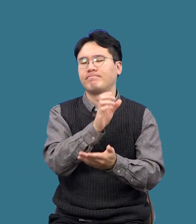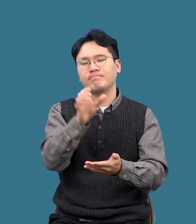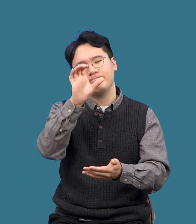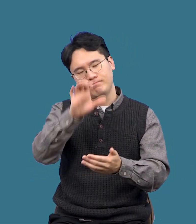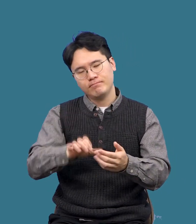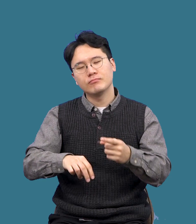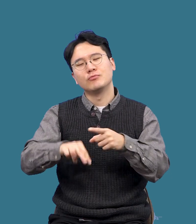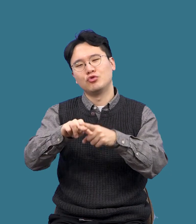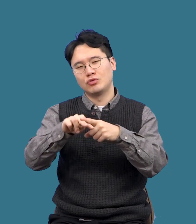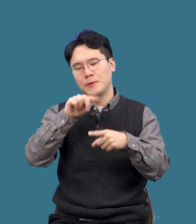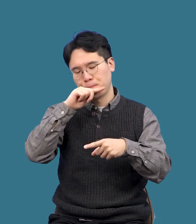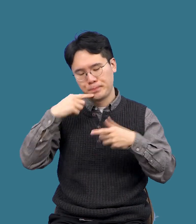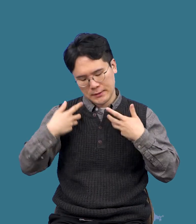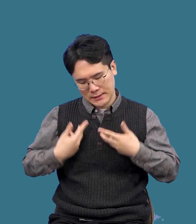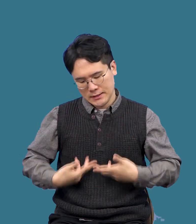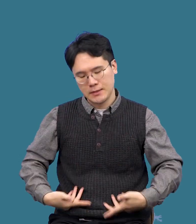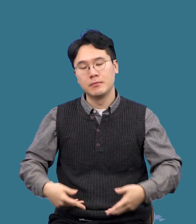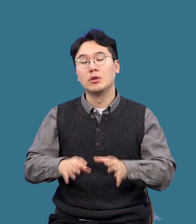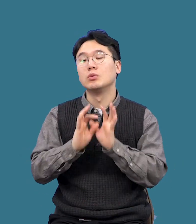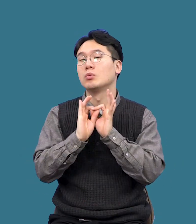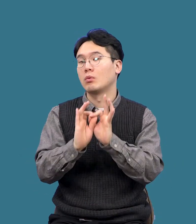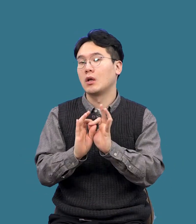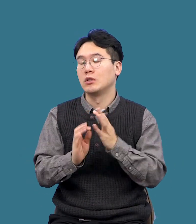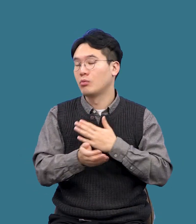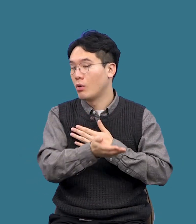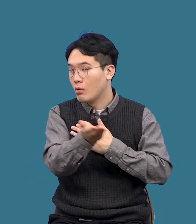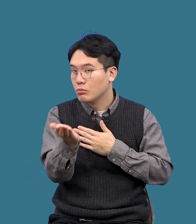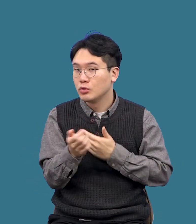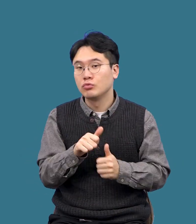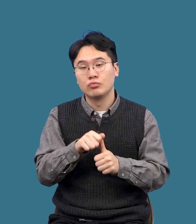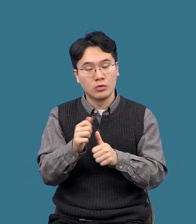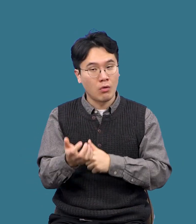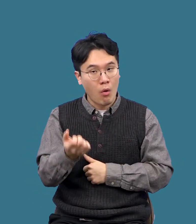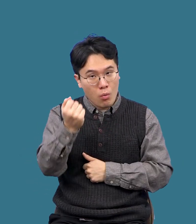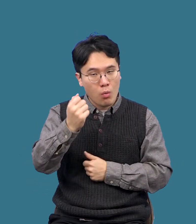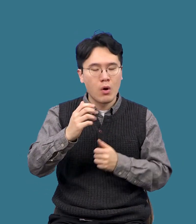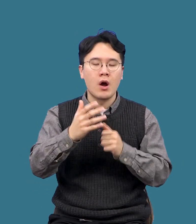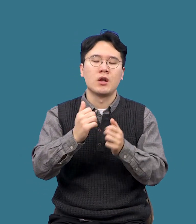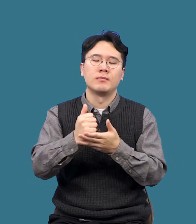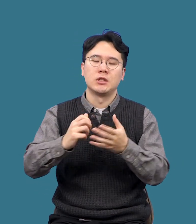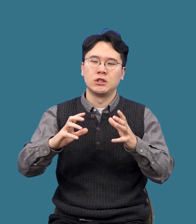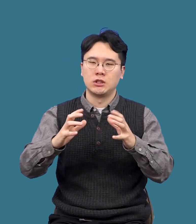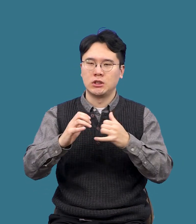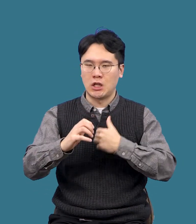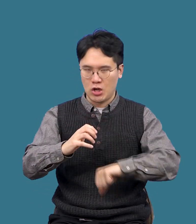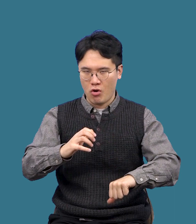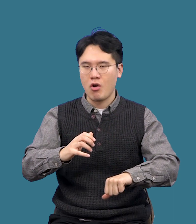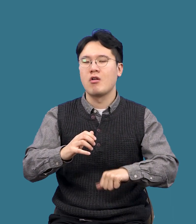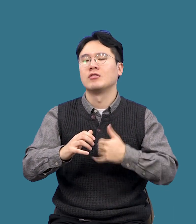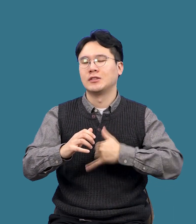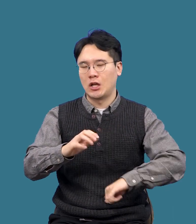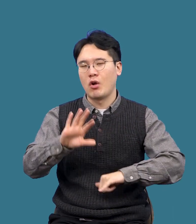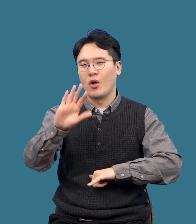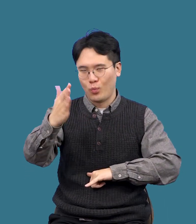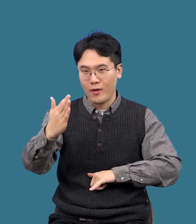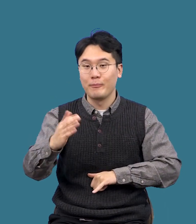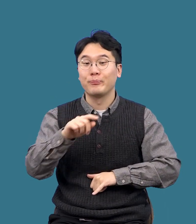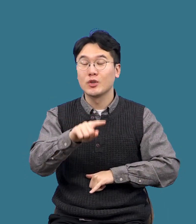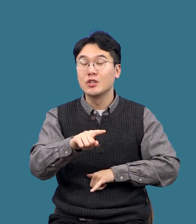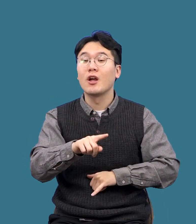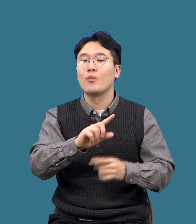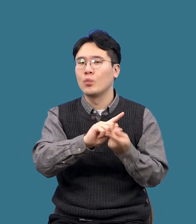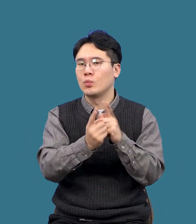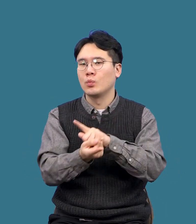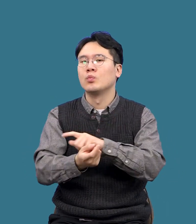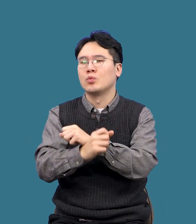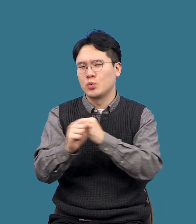피 흘리심으로 저와 여러분이 구원받고 하나님의 자녀가 된 사실, 이게 바로 대속의 진리예요.